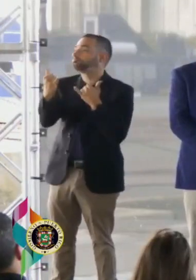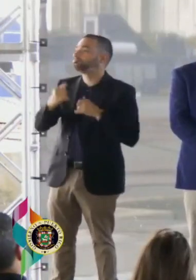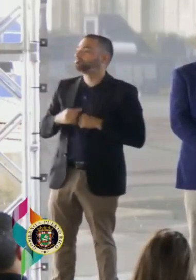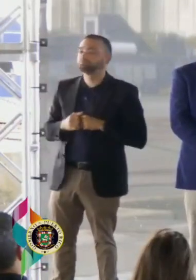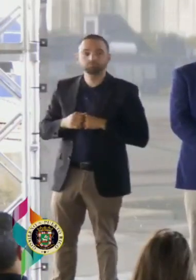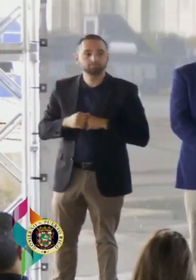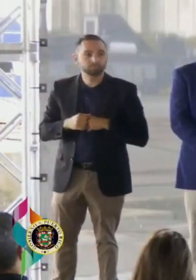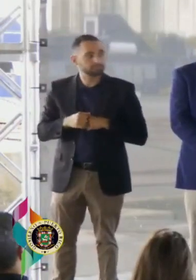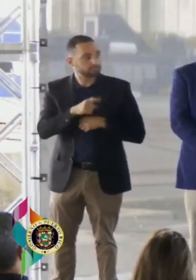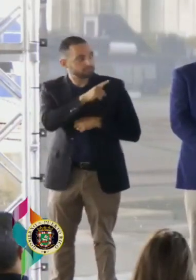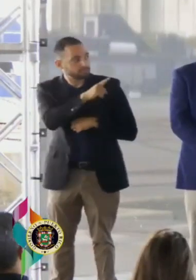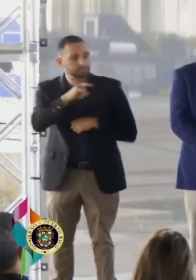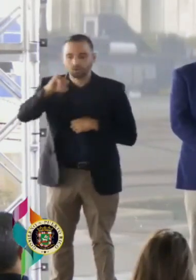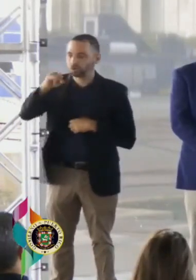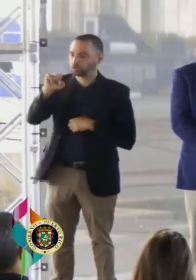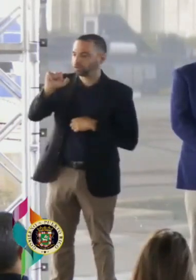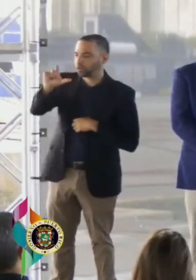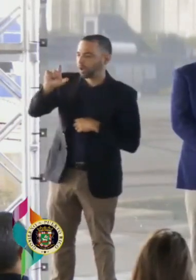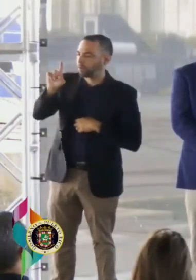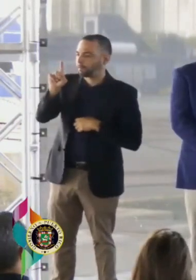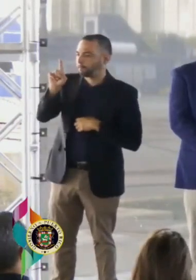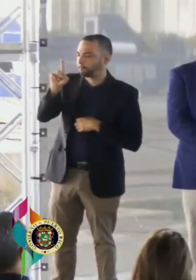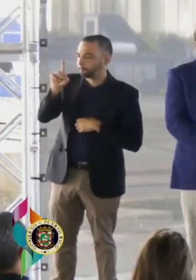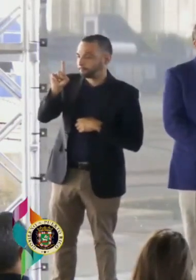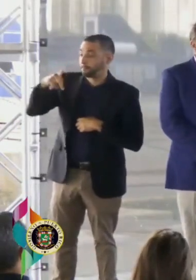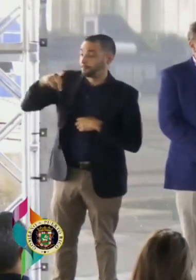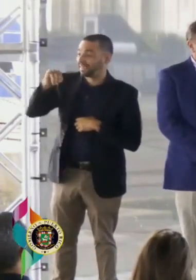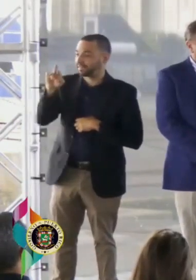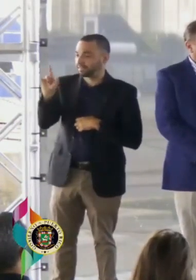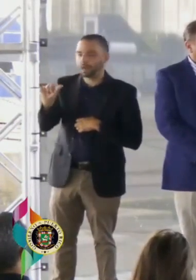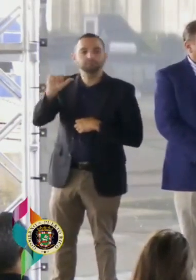ahora quizás sigue abundando sobre este